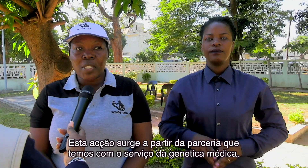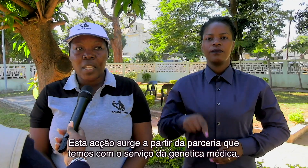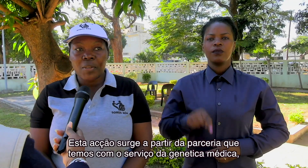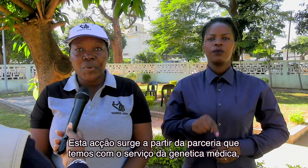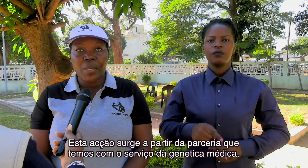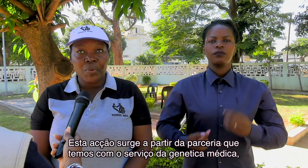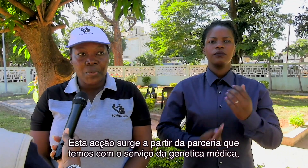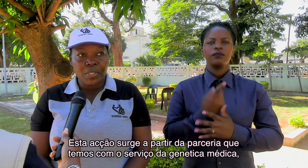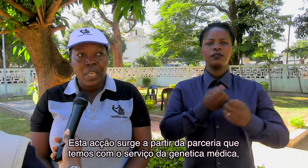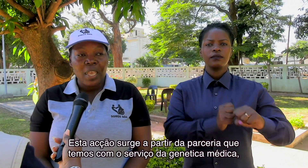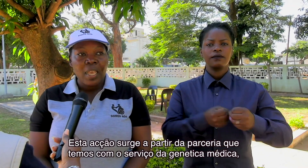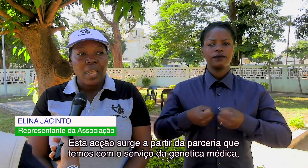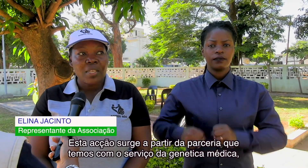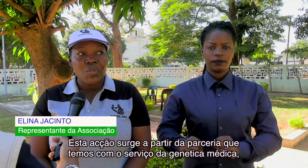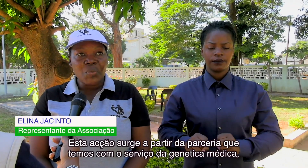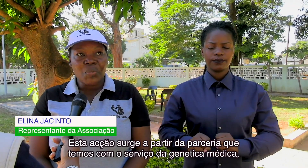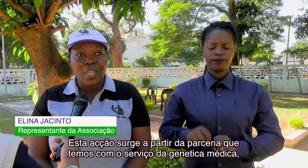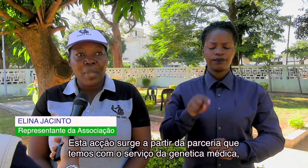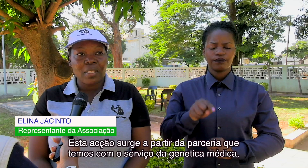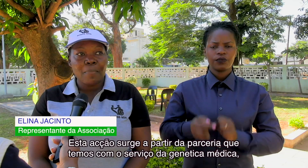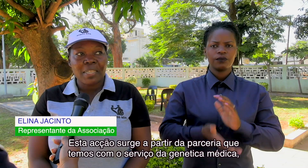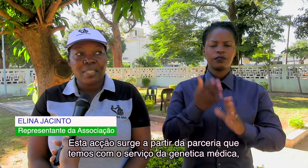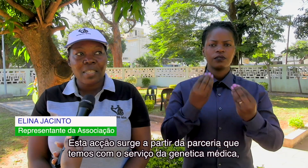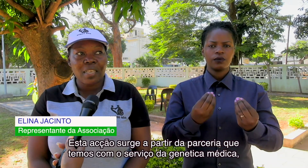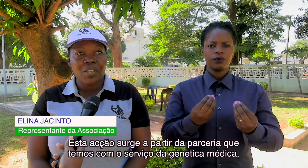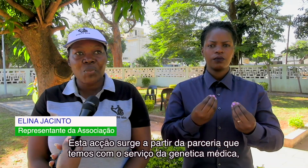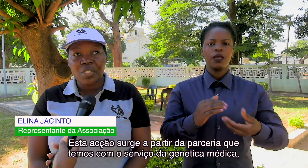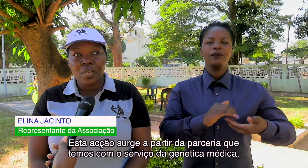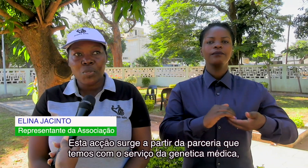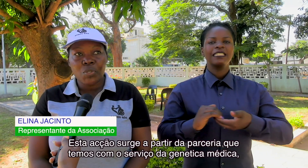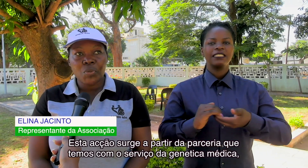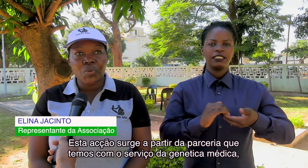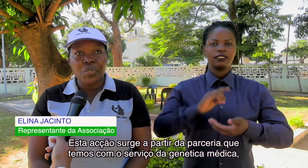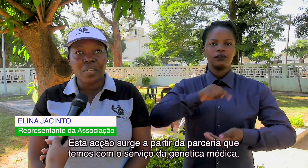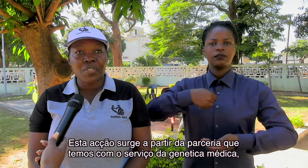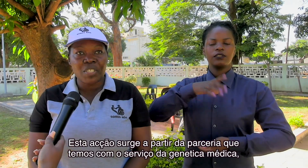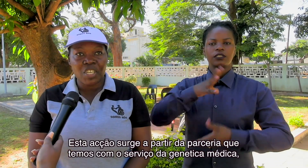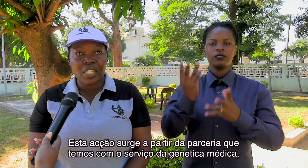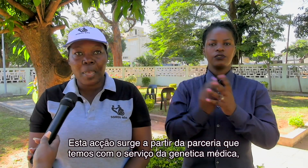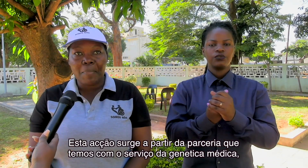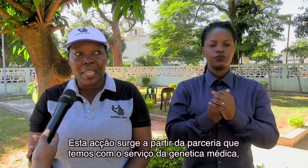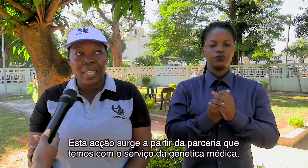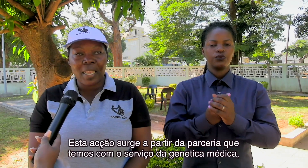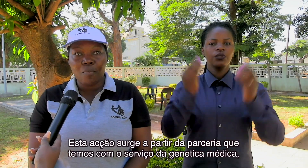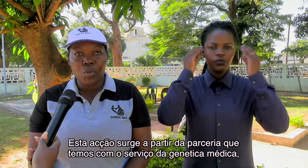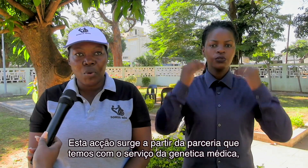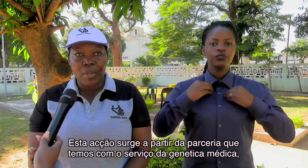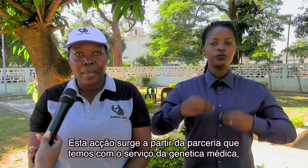está a decorrer hoje, ela surge a partir da parceria que nós temos com o Serviço da Genética Médica e Amadora,